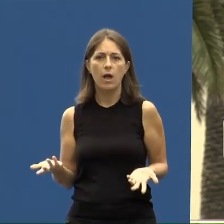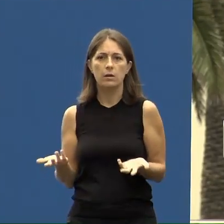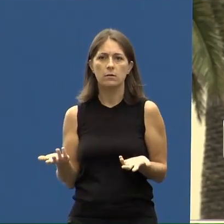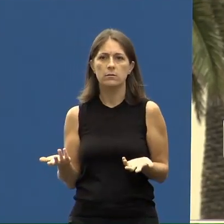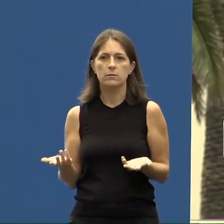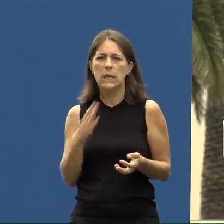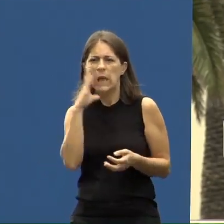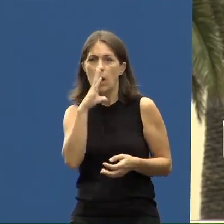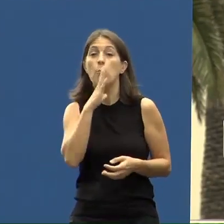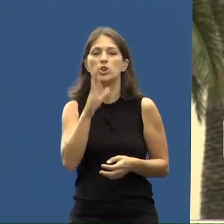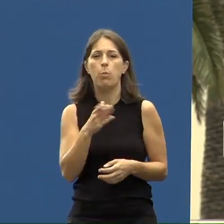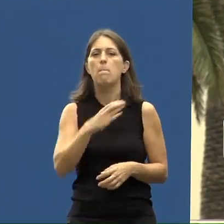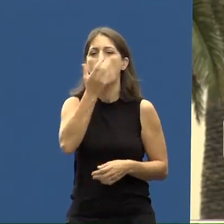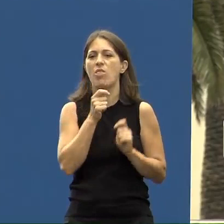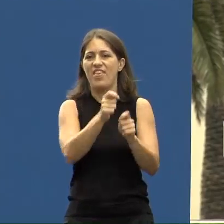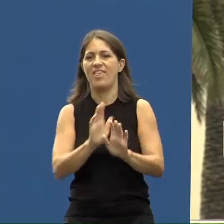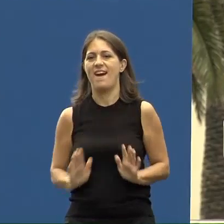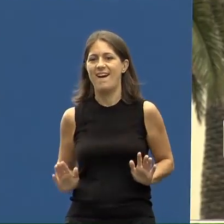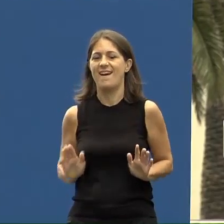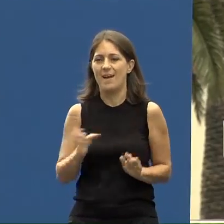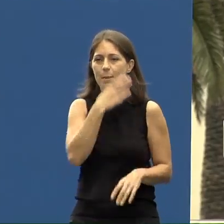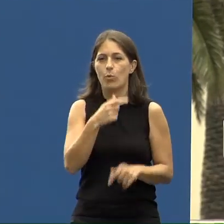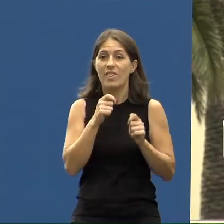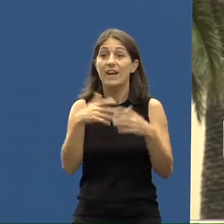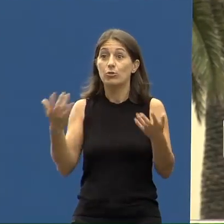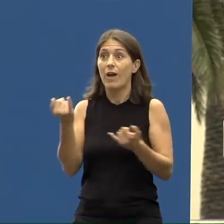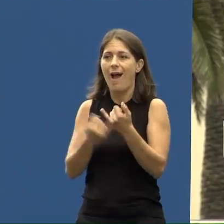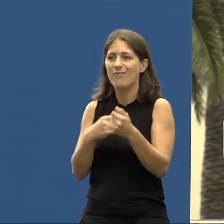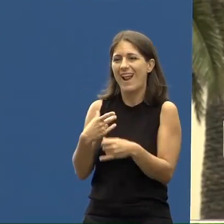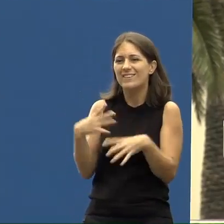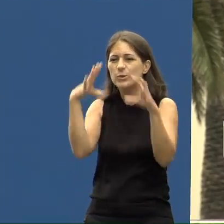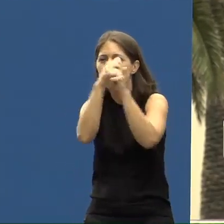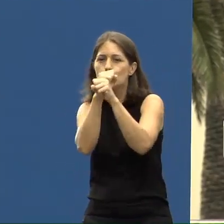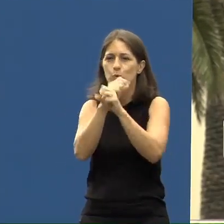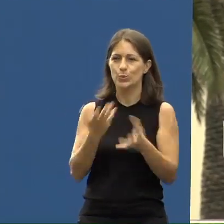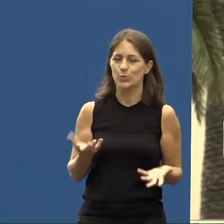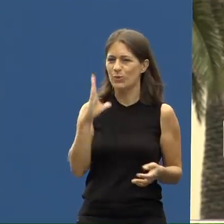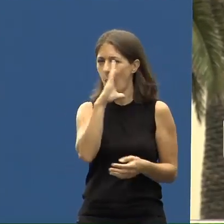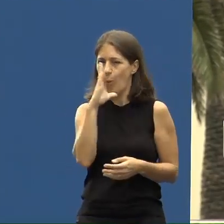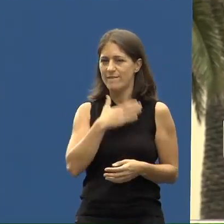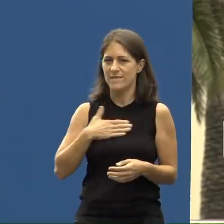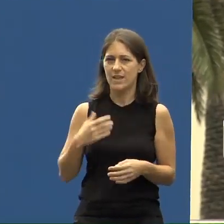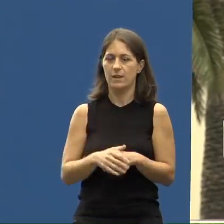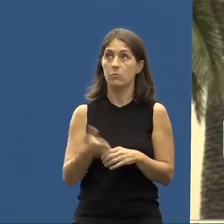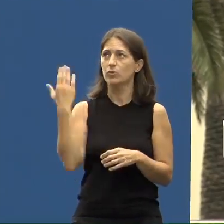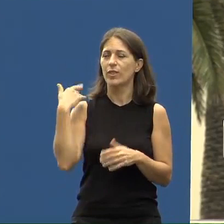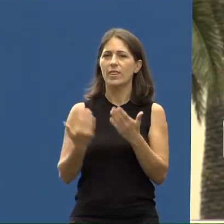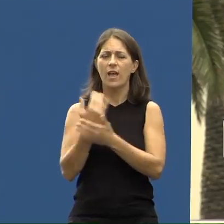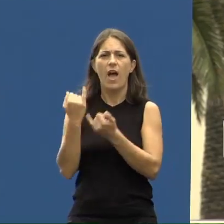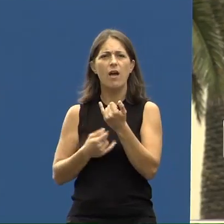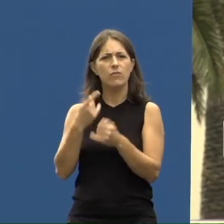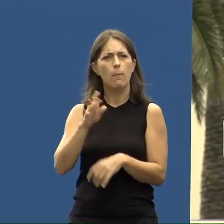por qué? Porque se avergonzan e queren ocultarnos o que eles realmente son. Outro día tiveron un mitin